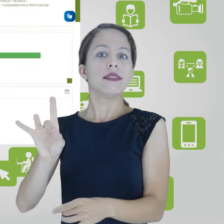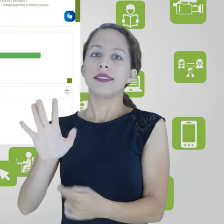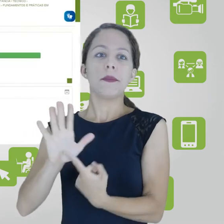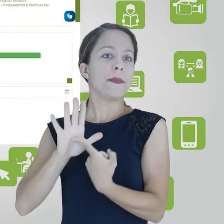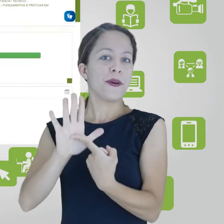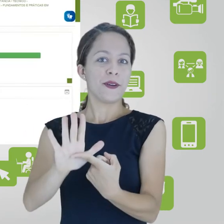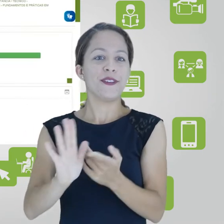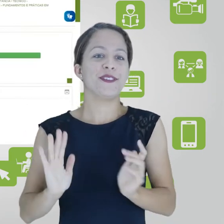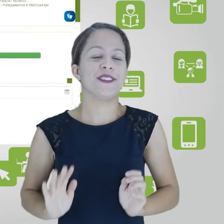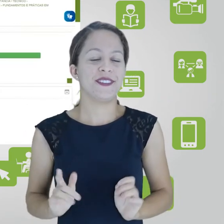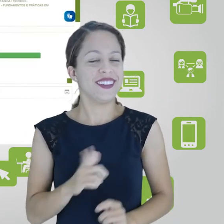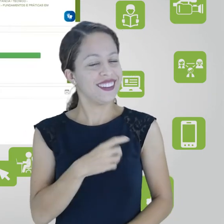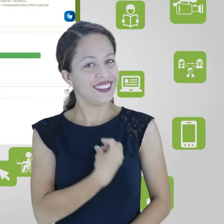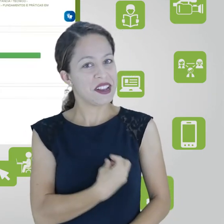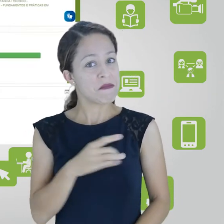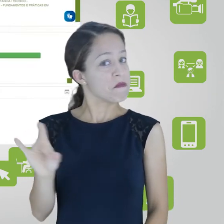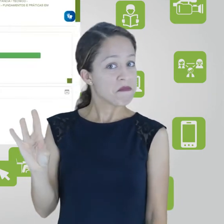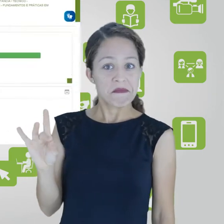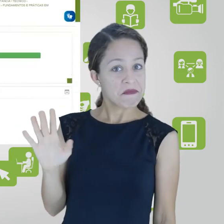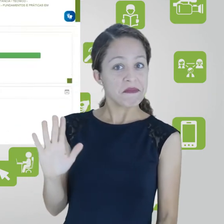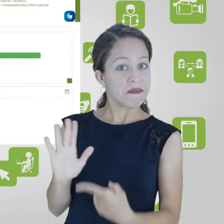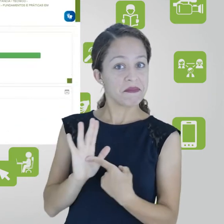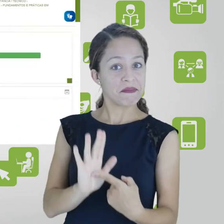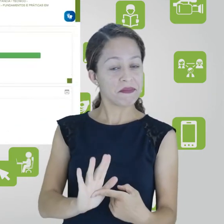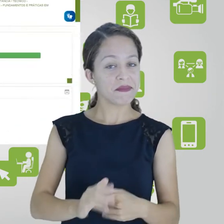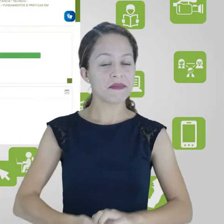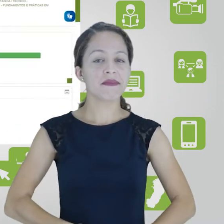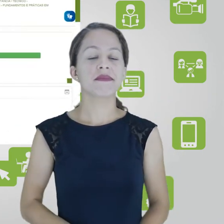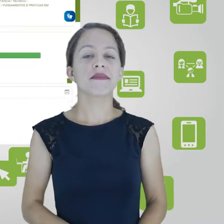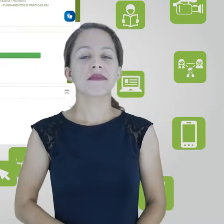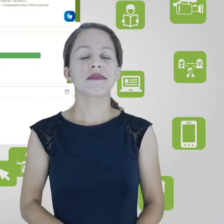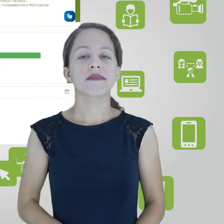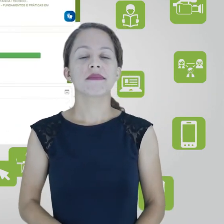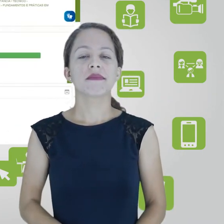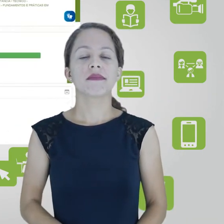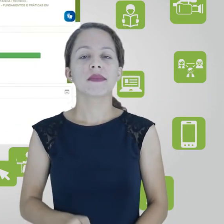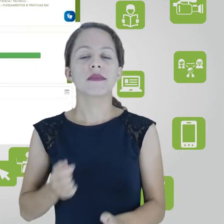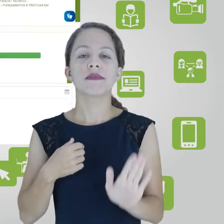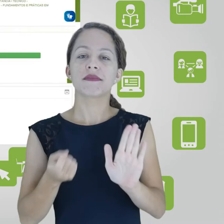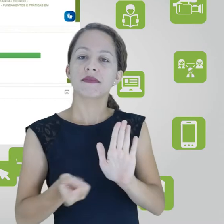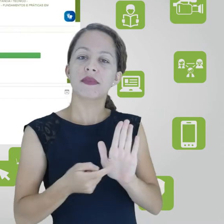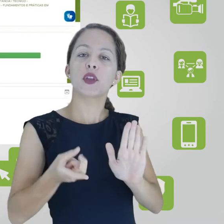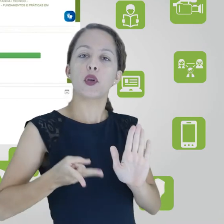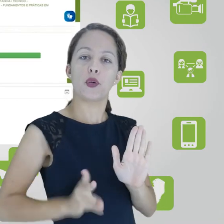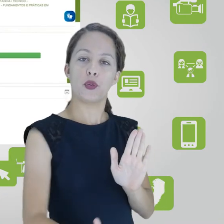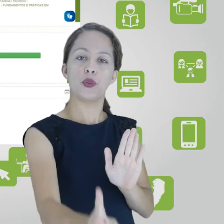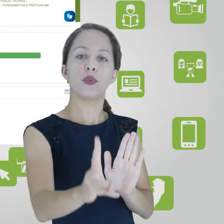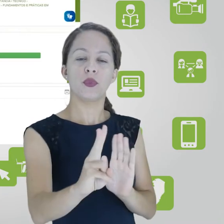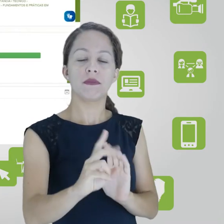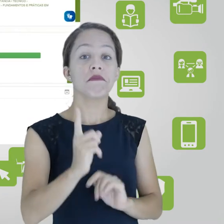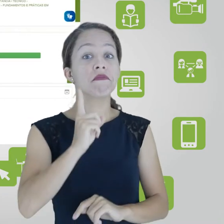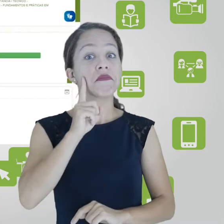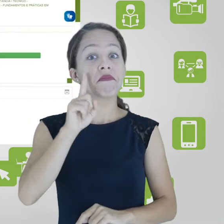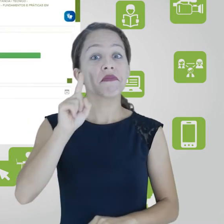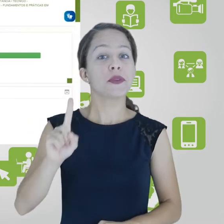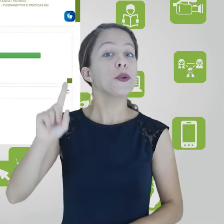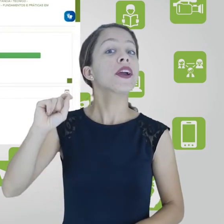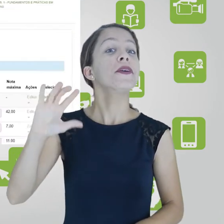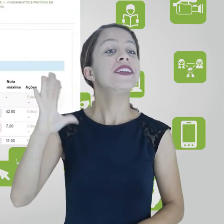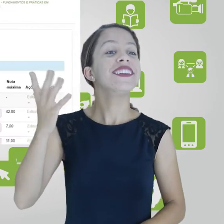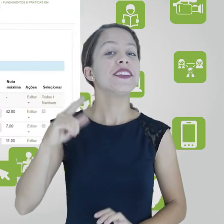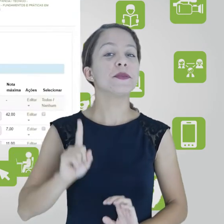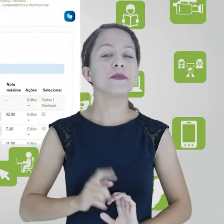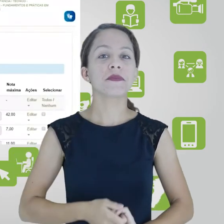nada. Quando eu seleciono a categoria, ele vai automaticamente. Aí aqui, dou um